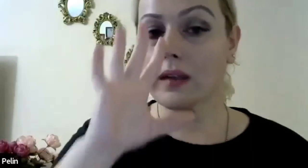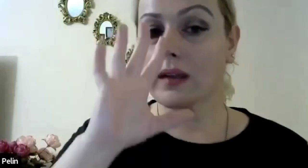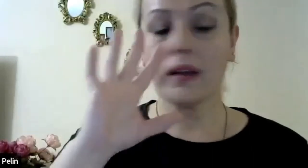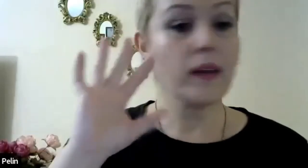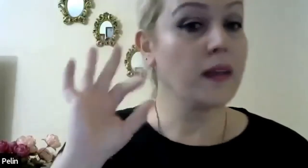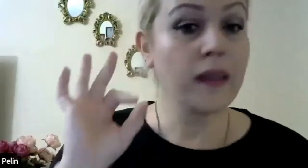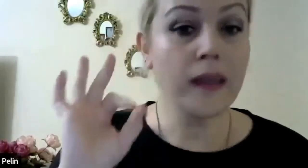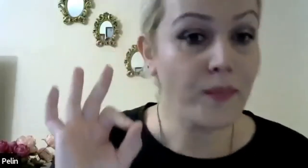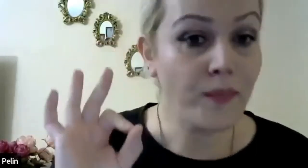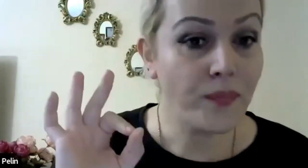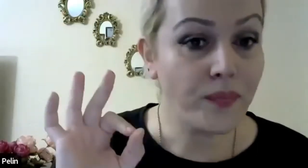Kim?